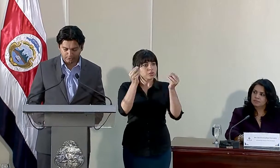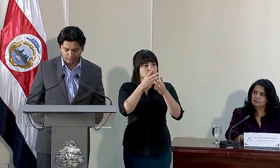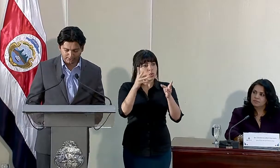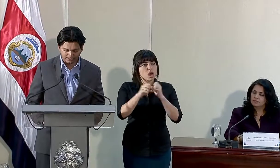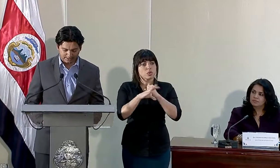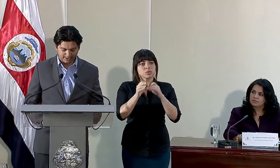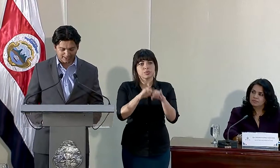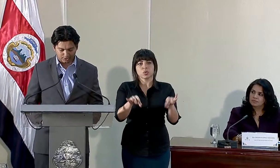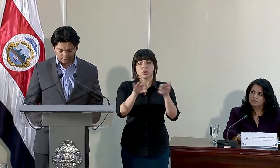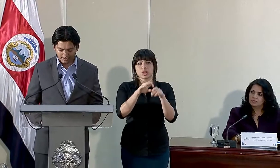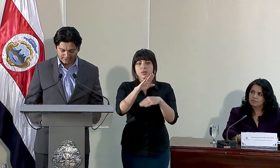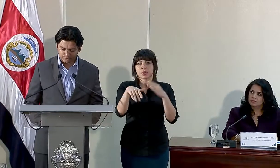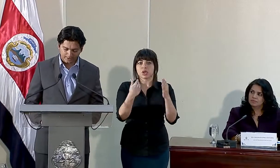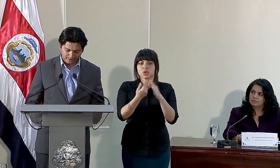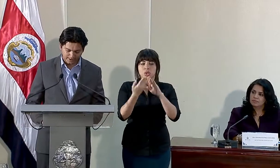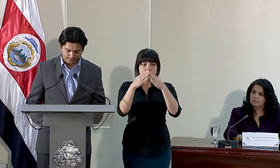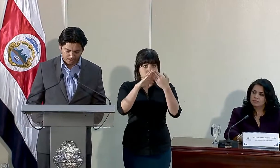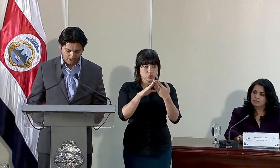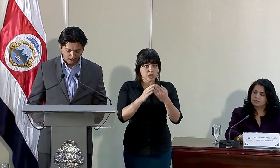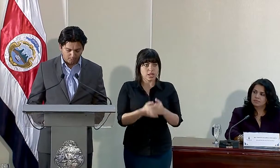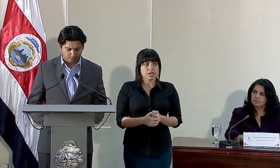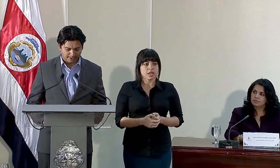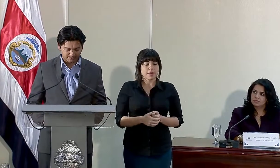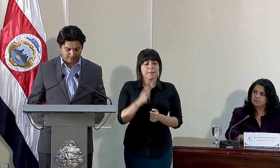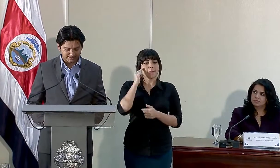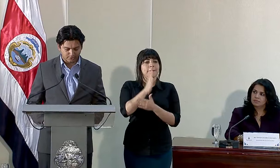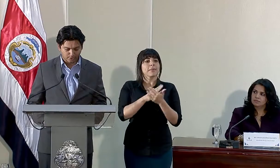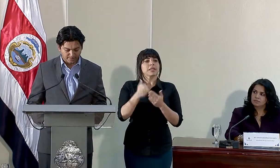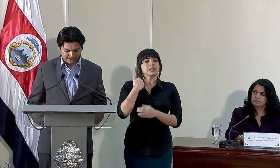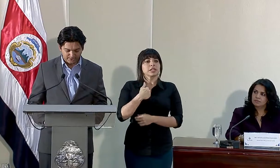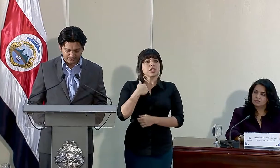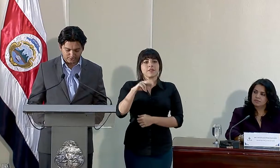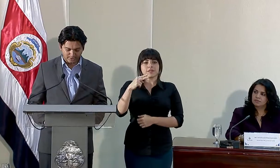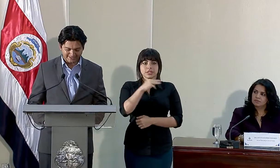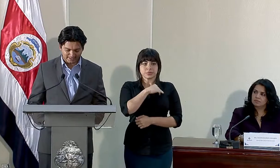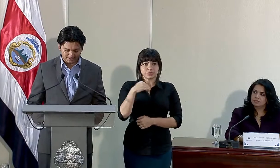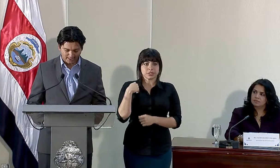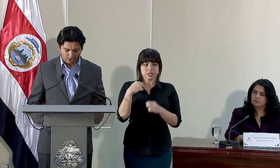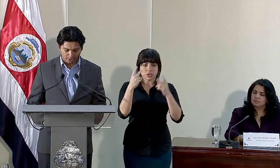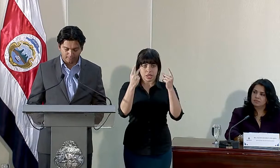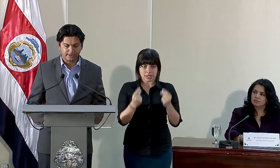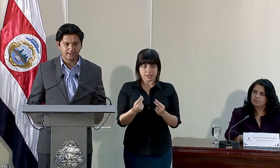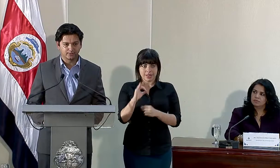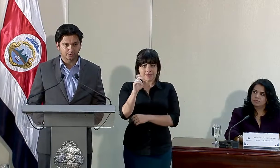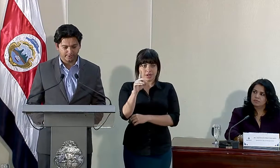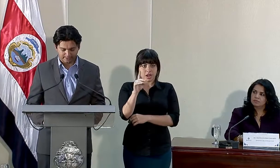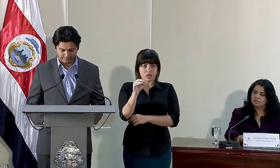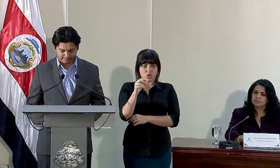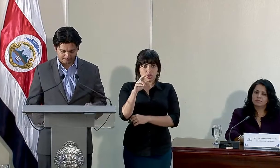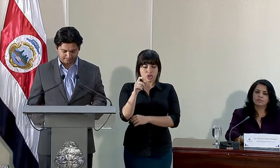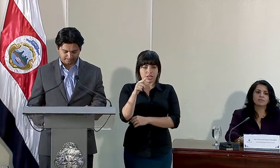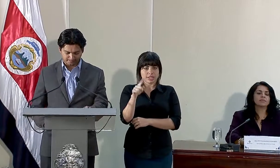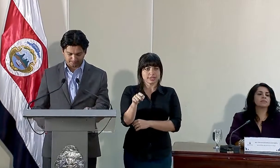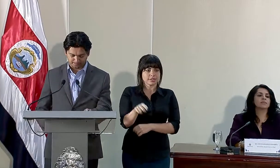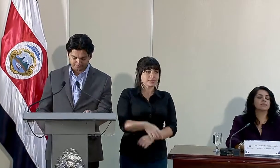un anuncio importante a toda la ciudadanía por parte del señor viceministro de Hacienda, don Fernando